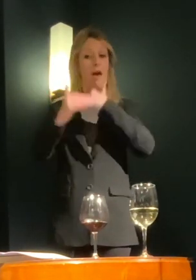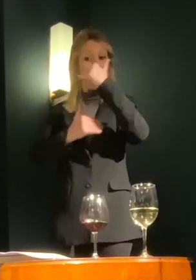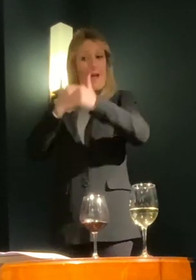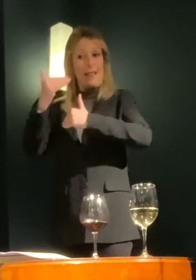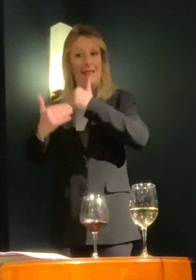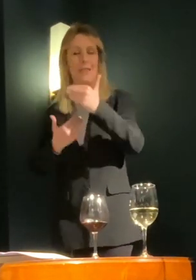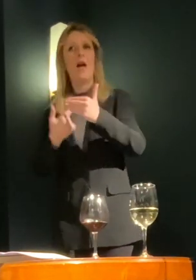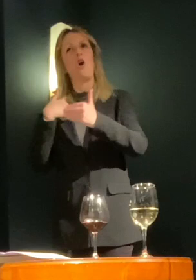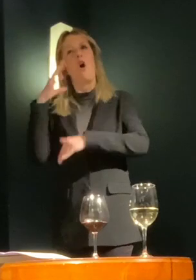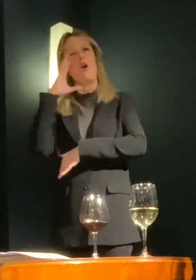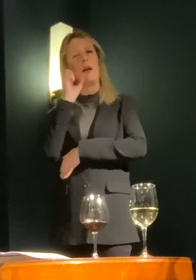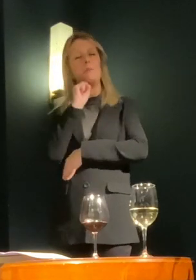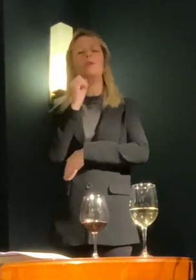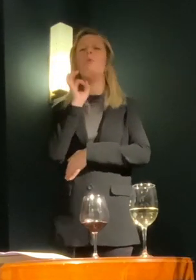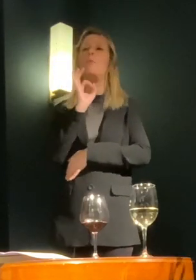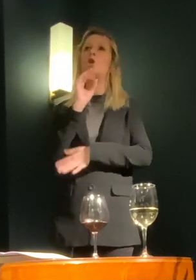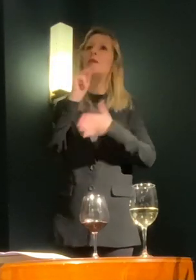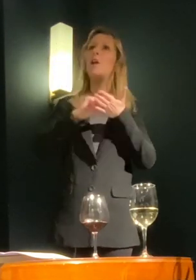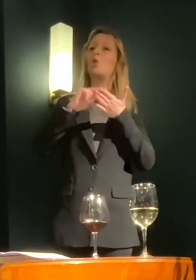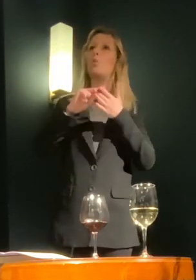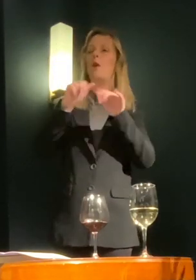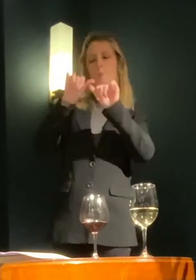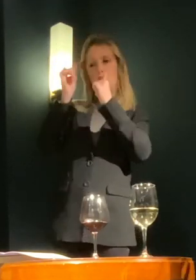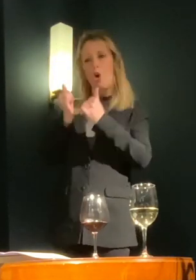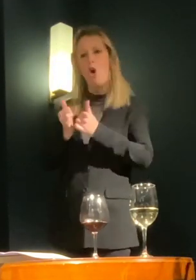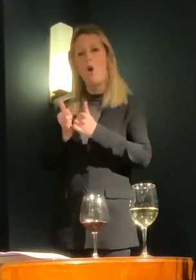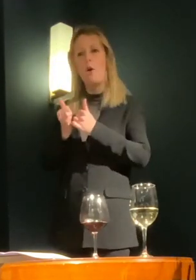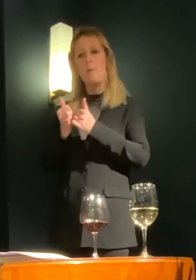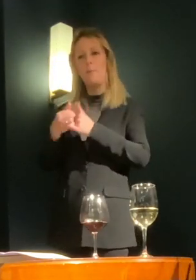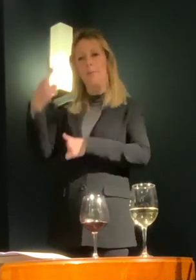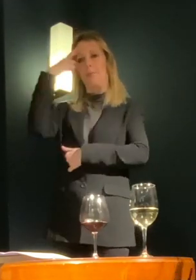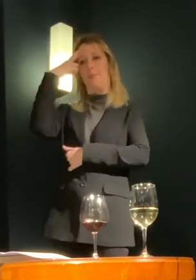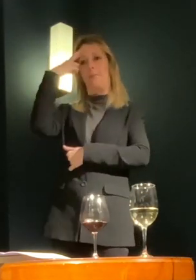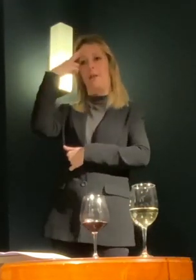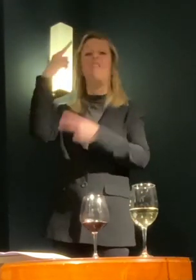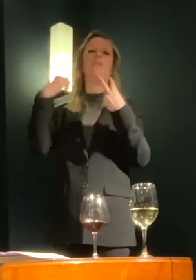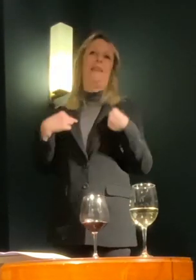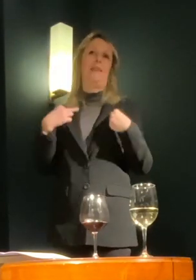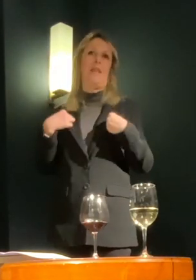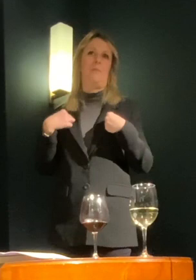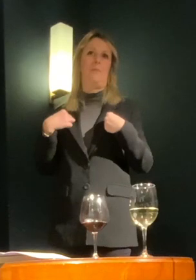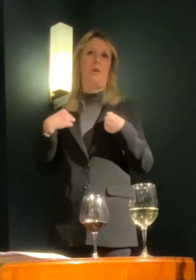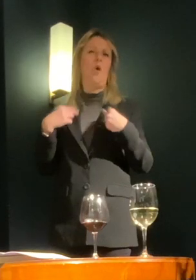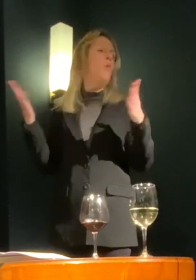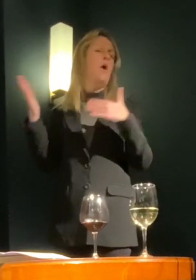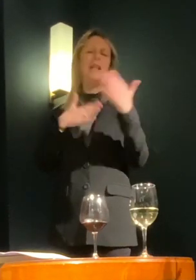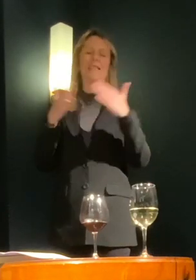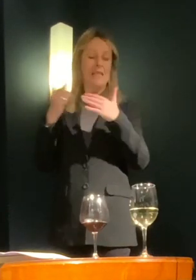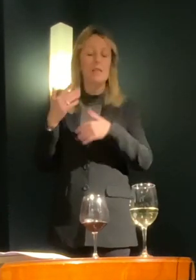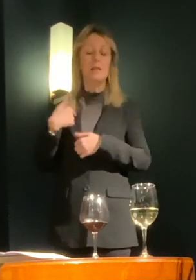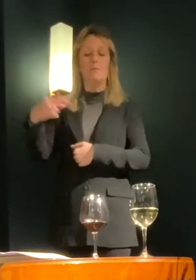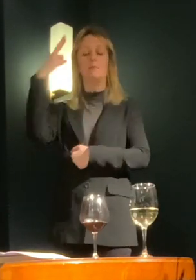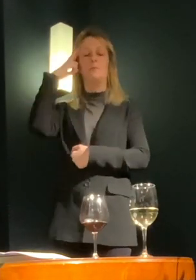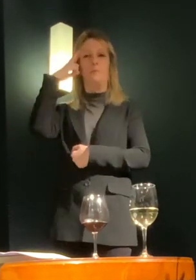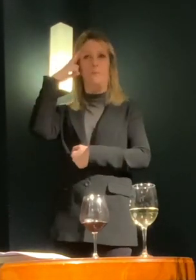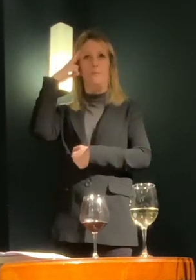andando avanti mi sono reso conto che per me la scrittura era proprio un modo di tenere a mente la vita, di tenere a mente le cose, ed era un po' il modo in cui io